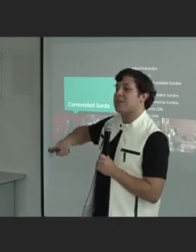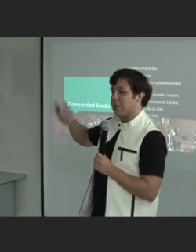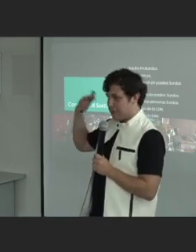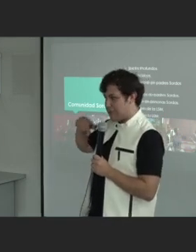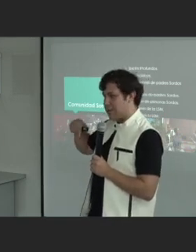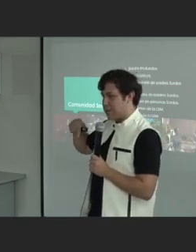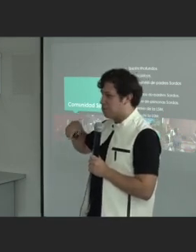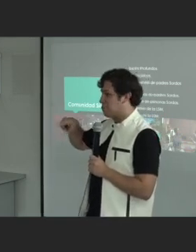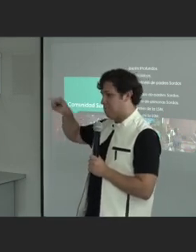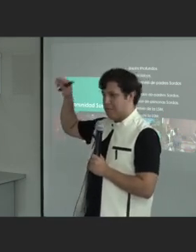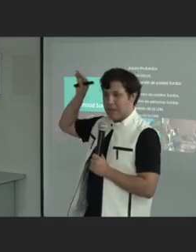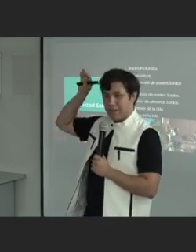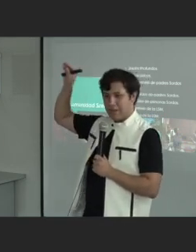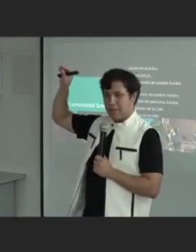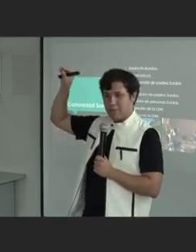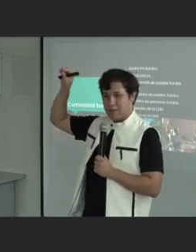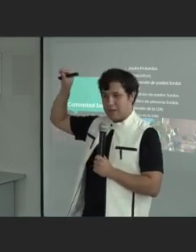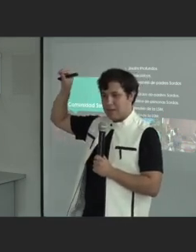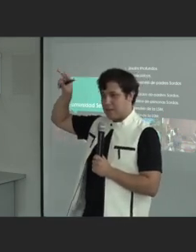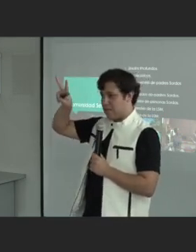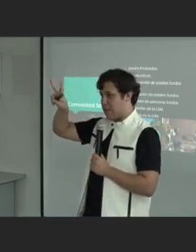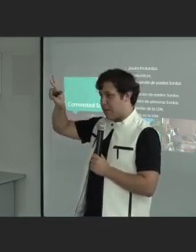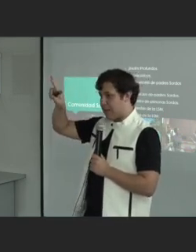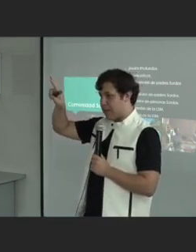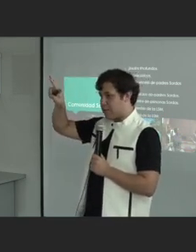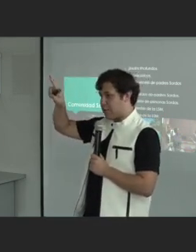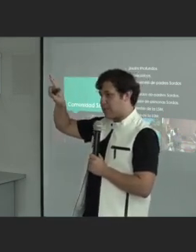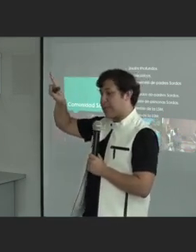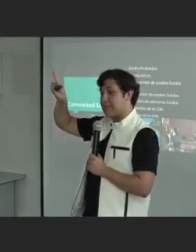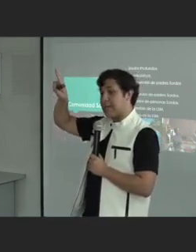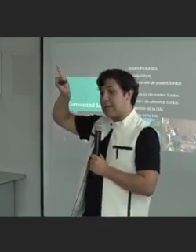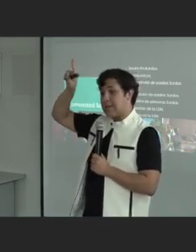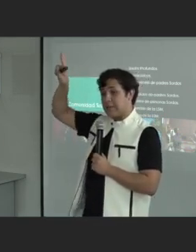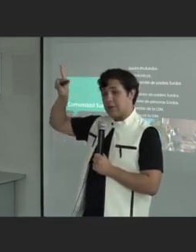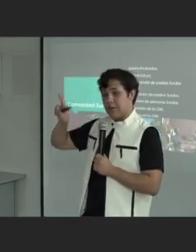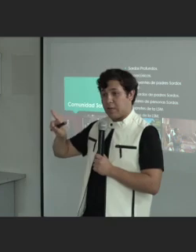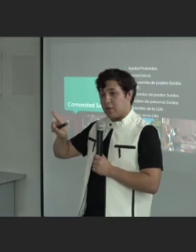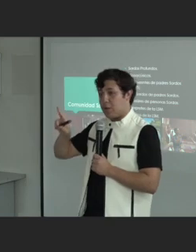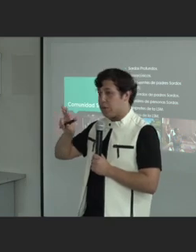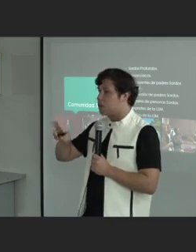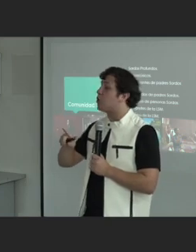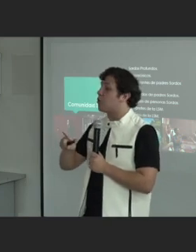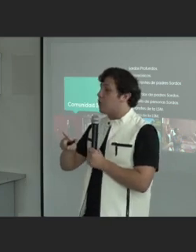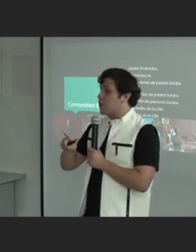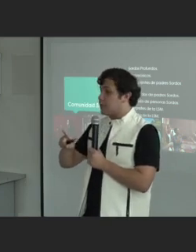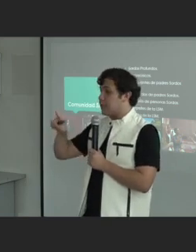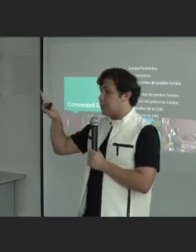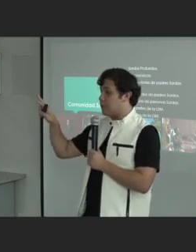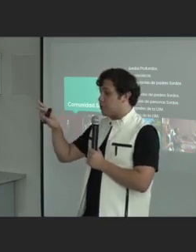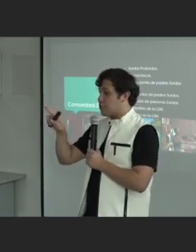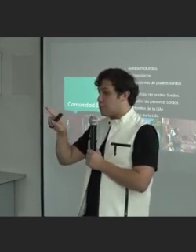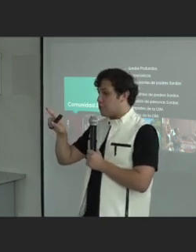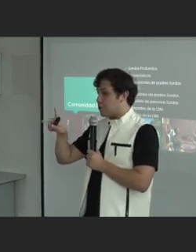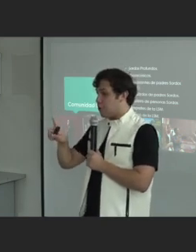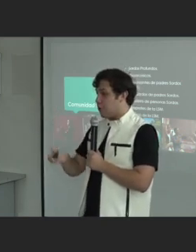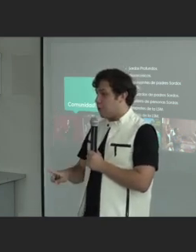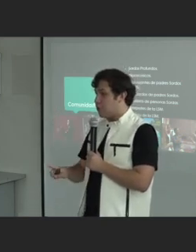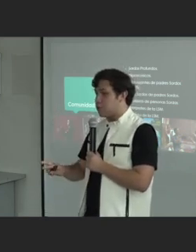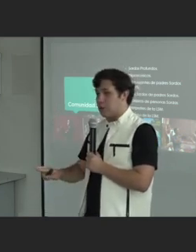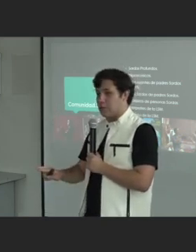lo decíamos. Nace una pareja de sordos, se casa, tiene un hijo, el hijo es sordo. Se casa con otro sordo, tiene un hijo, el hijo es sordo. Se